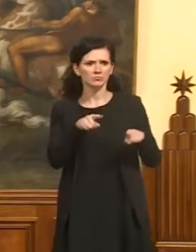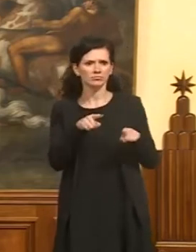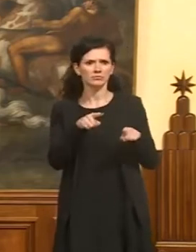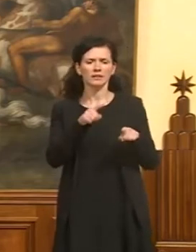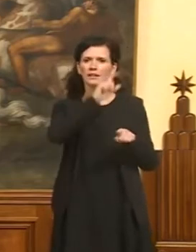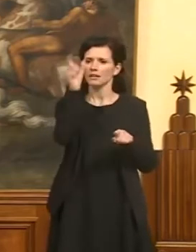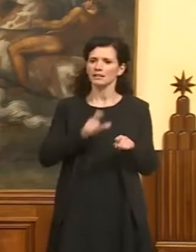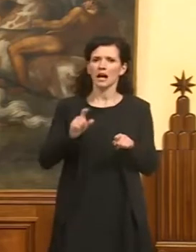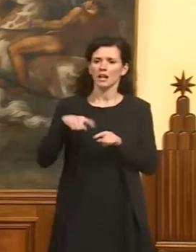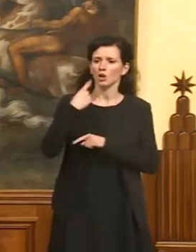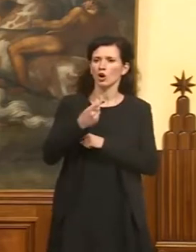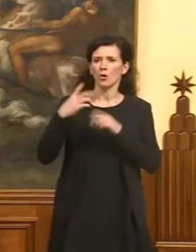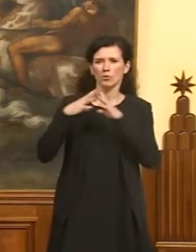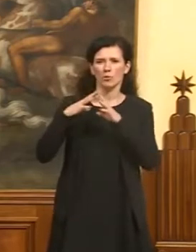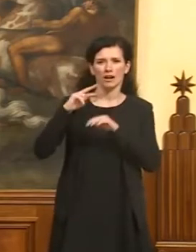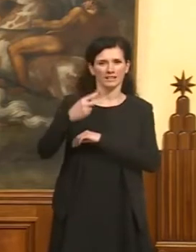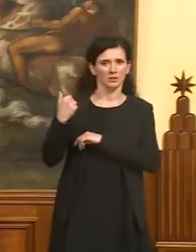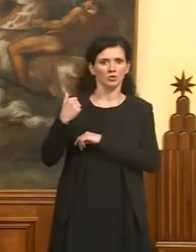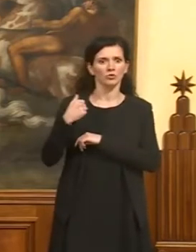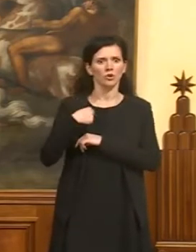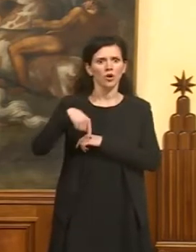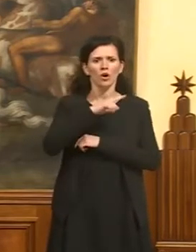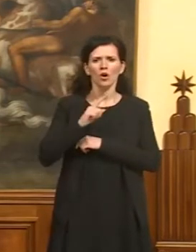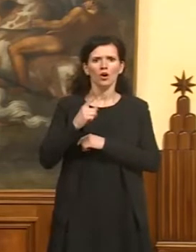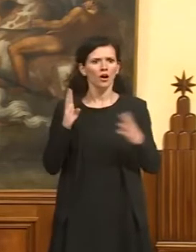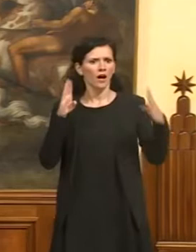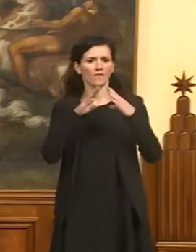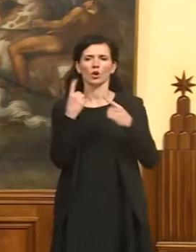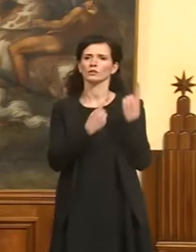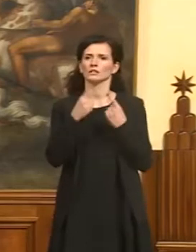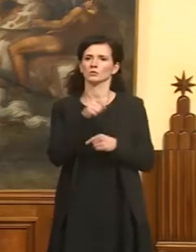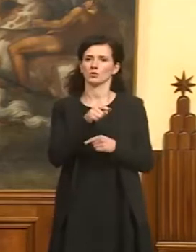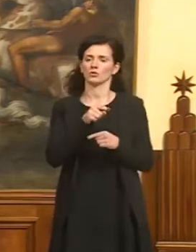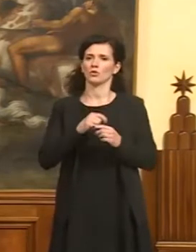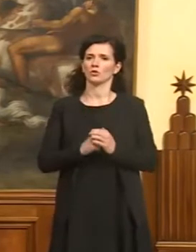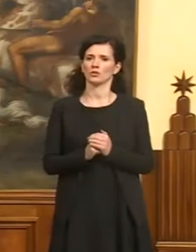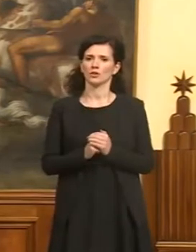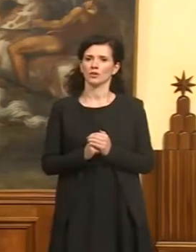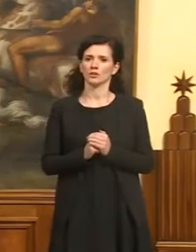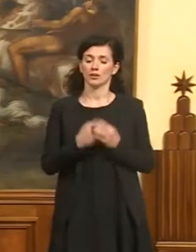sanitari, farmacisti, forze dell'ordine, gli autotrasportatori